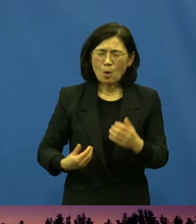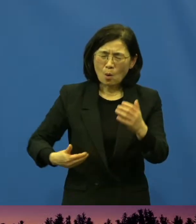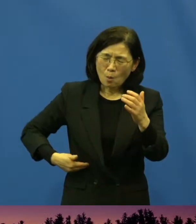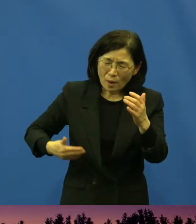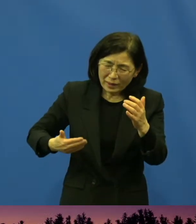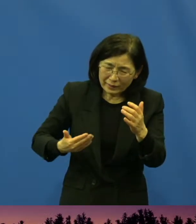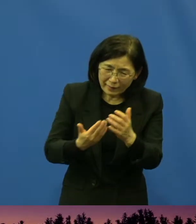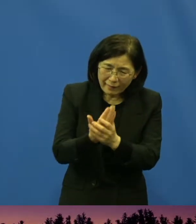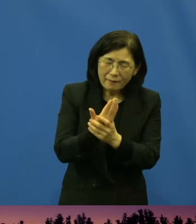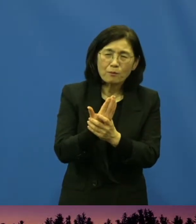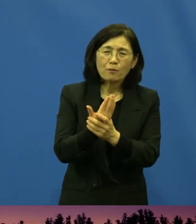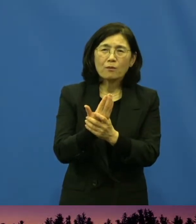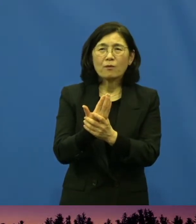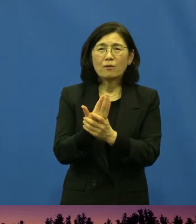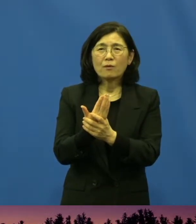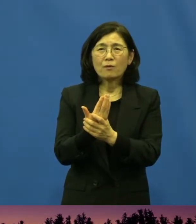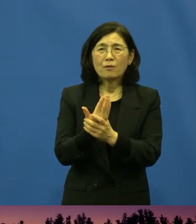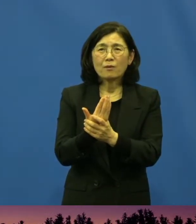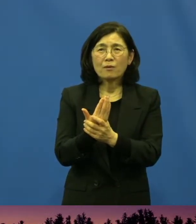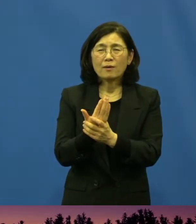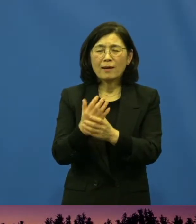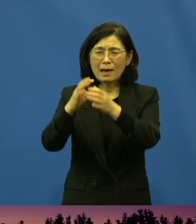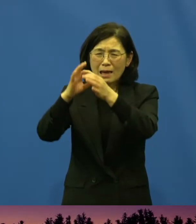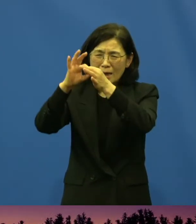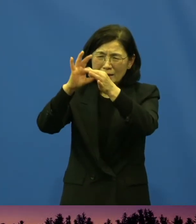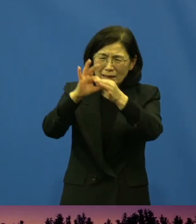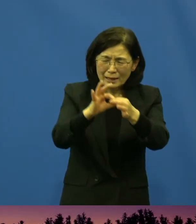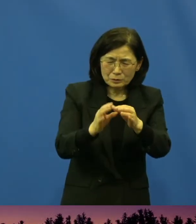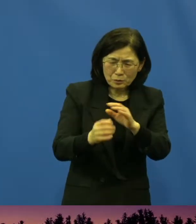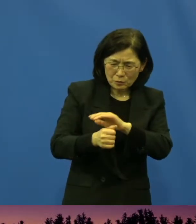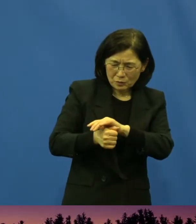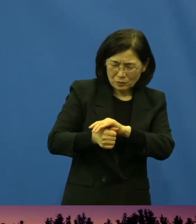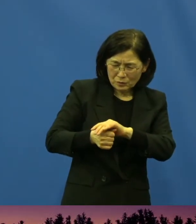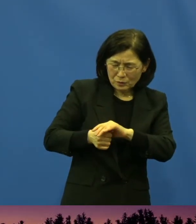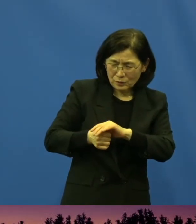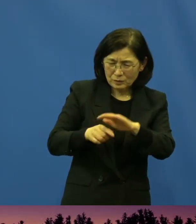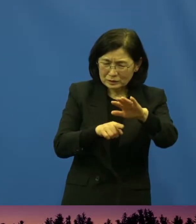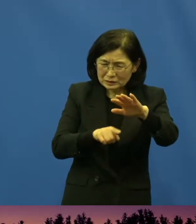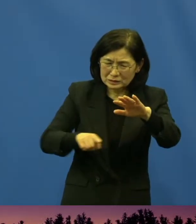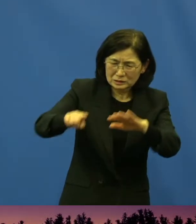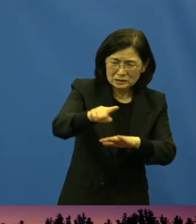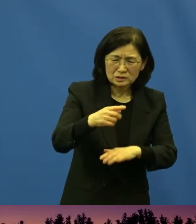회개하고 계속 뒤로 물러나는, 앞으로 나아가지 않는,